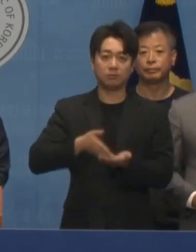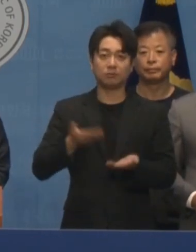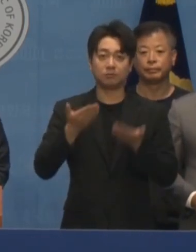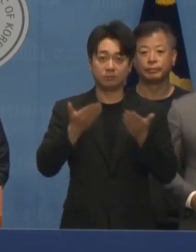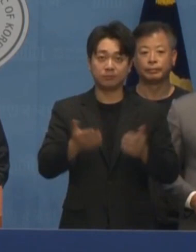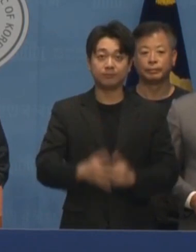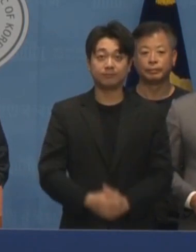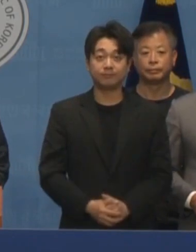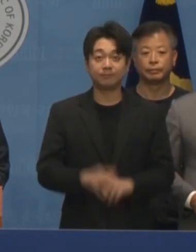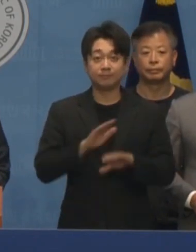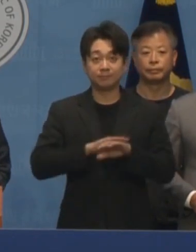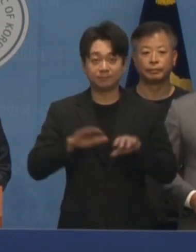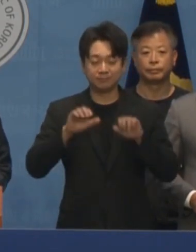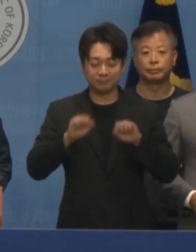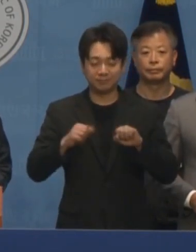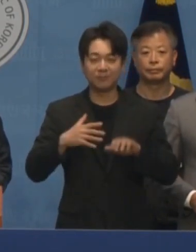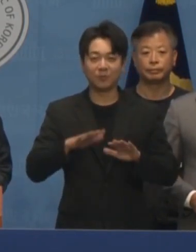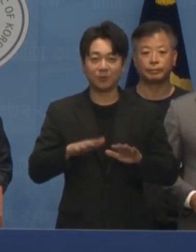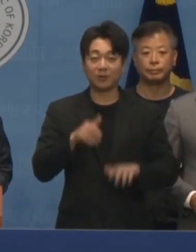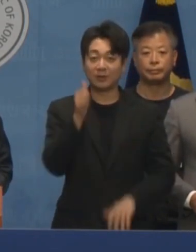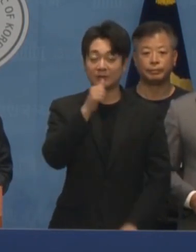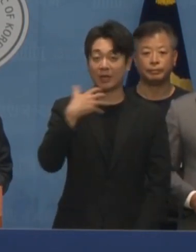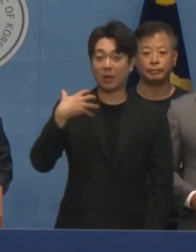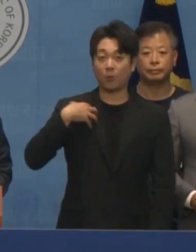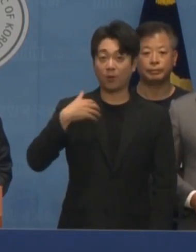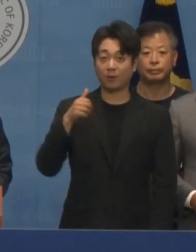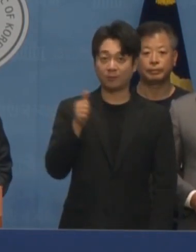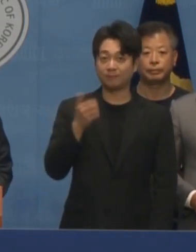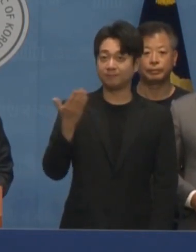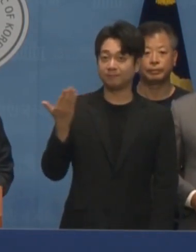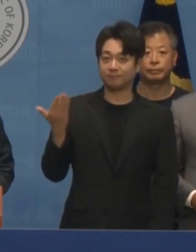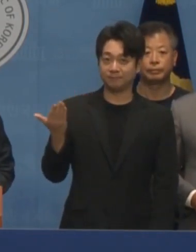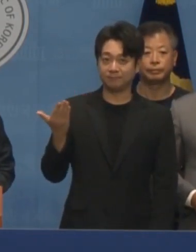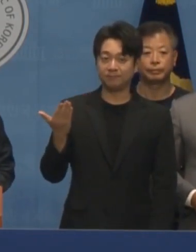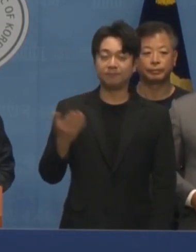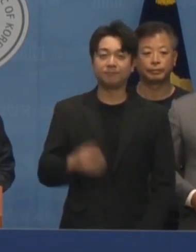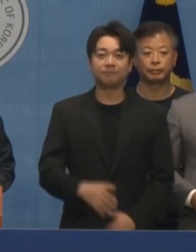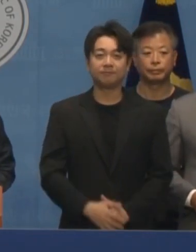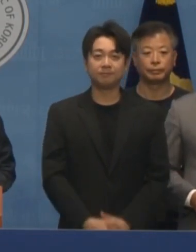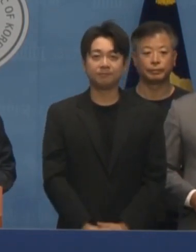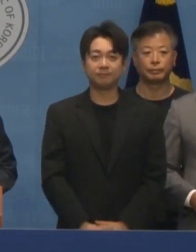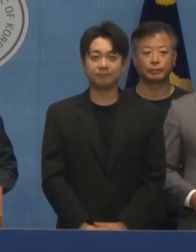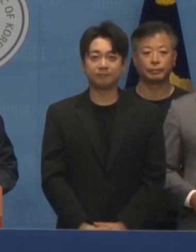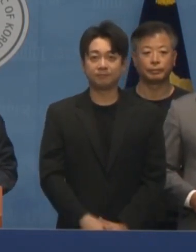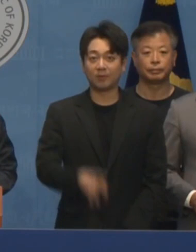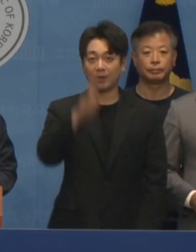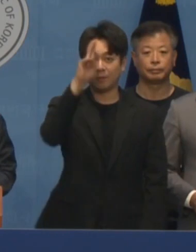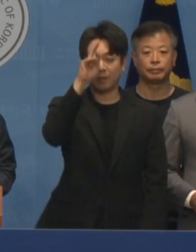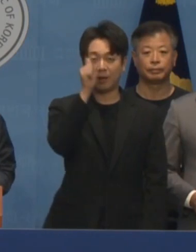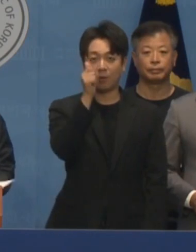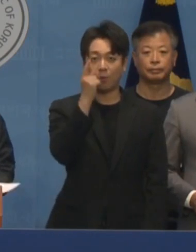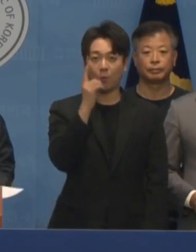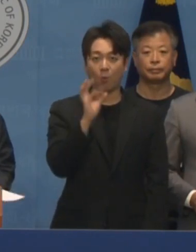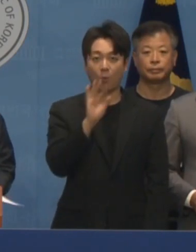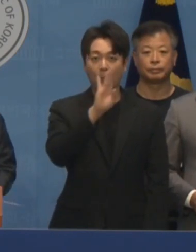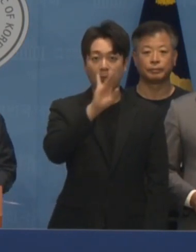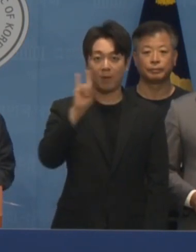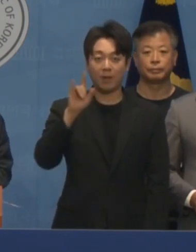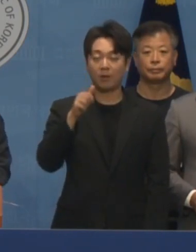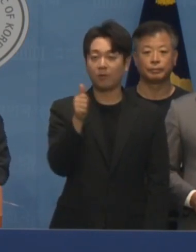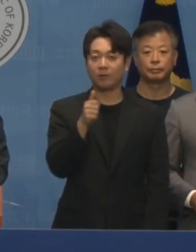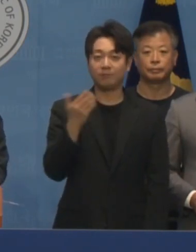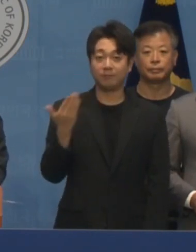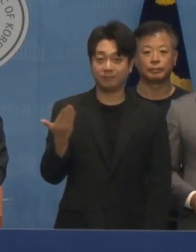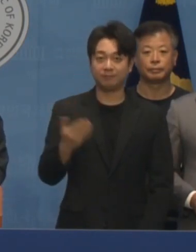오늘 기자회견 사회를 맡은 더불어민주당 환경노동위원회 박홍배 국회의원입니다.